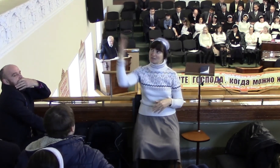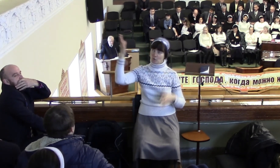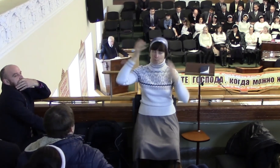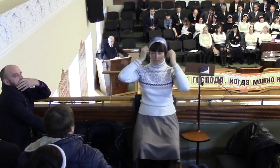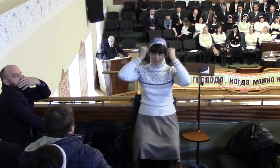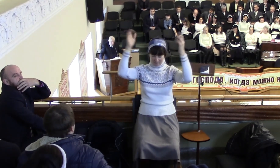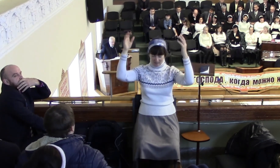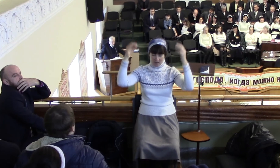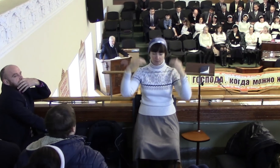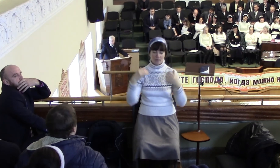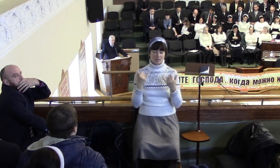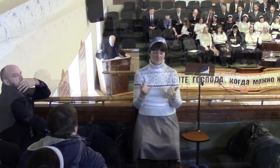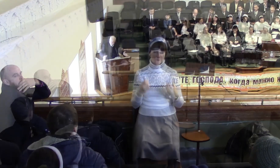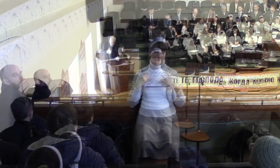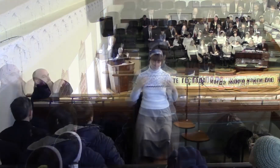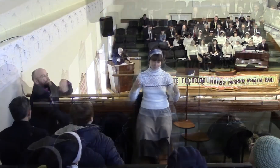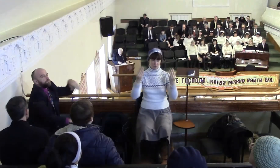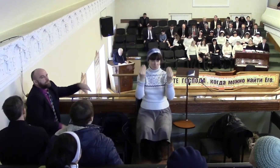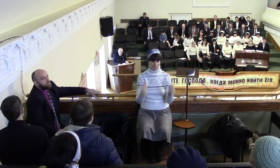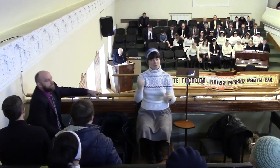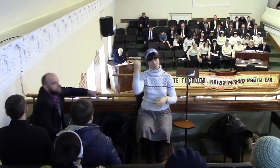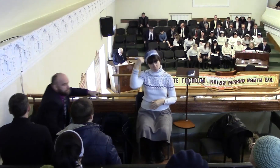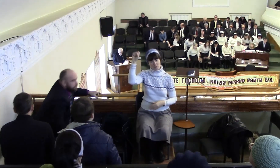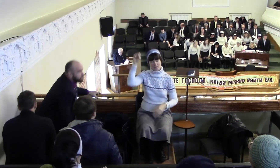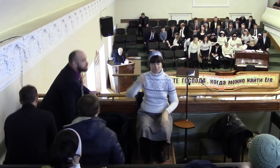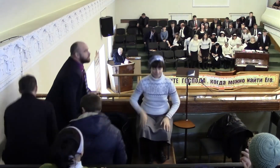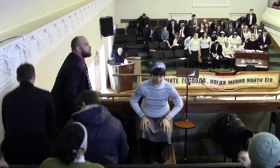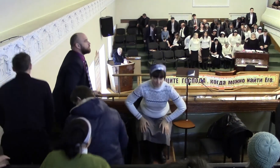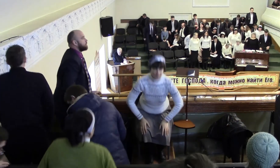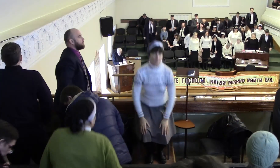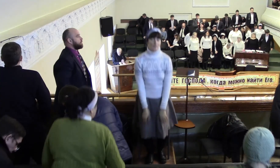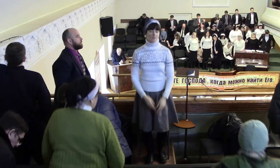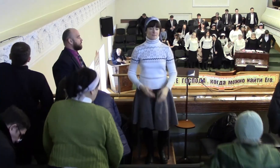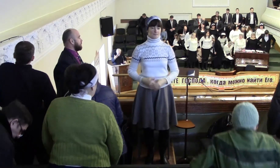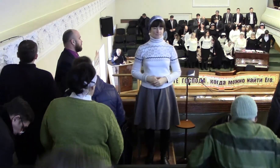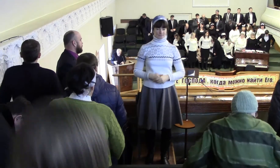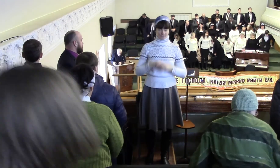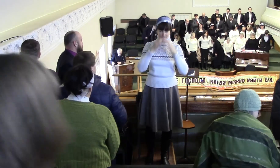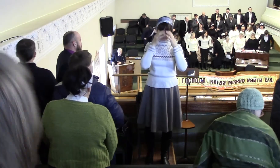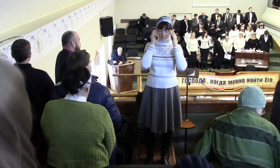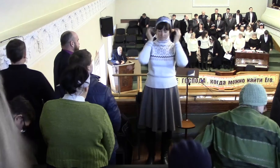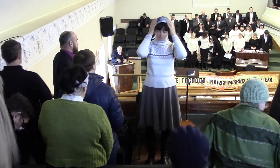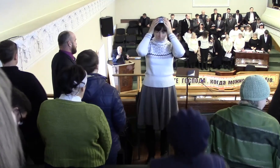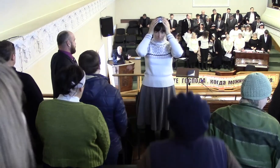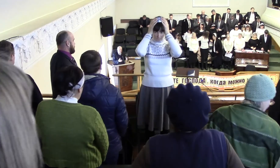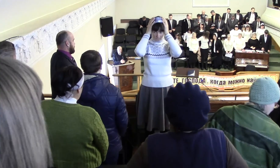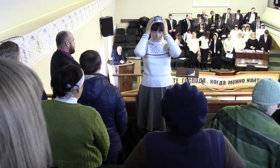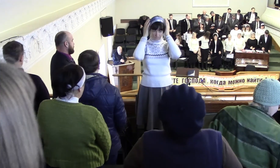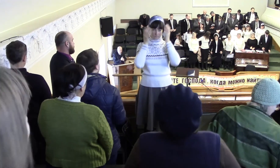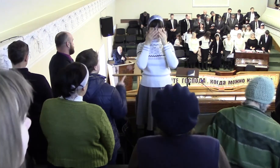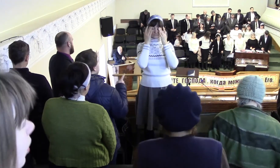празднуем День Победы. Аминь. Если есть желающие покаяться сегодня, обратиться к Господу вы можете